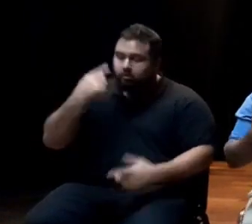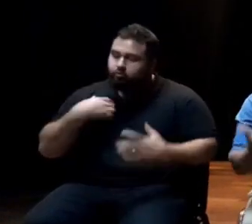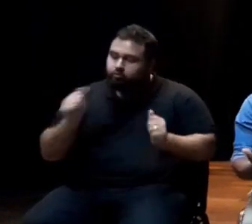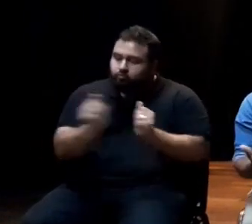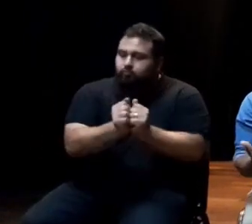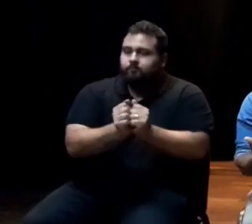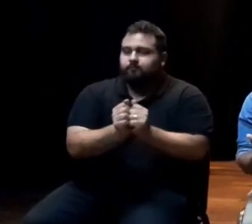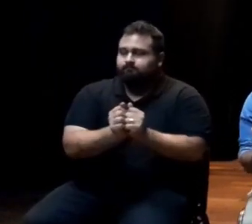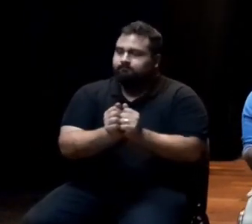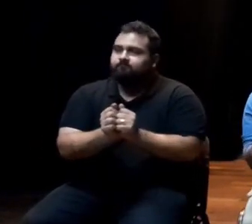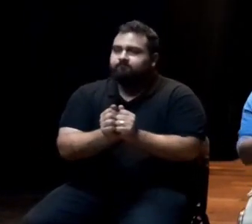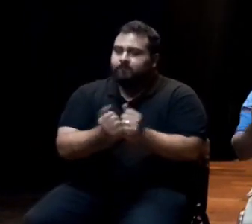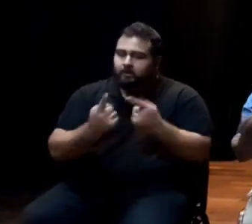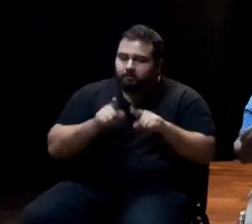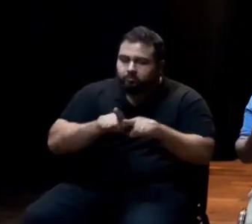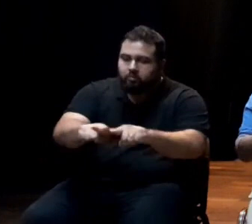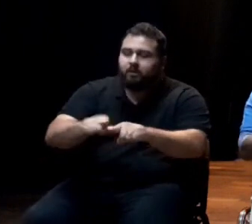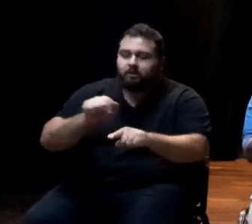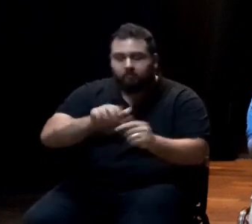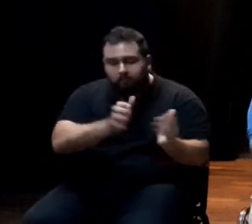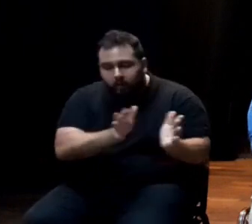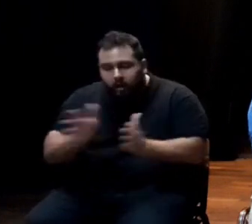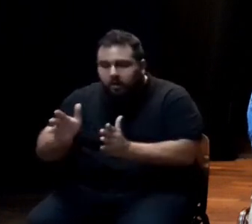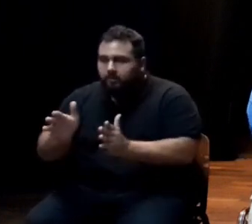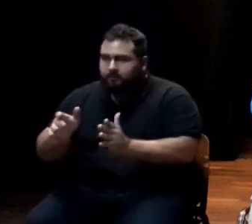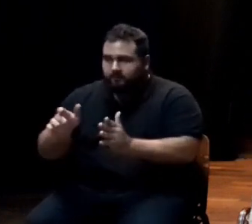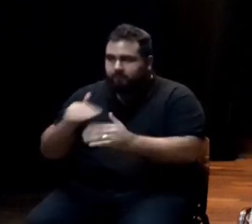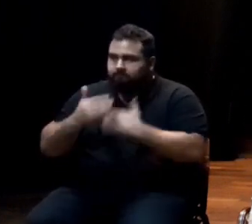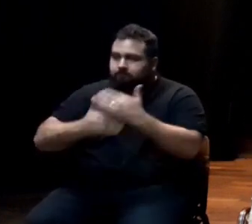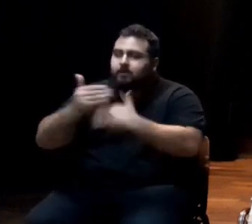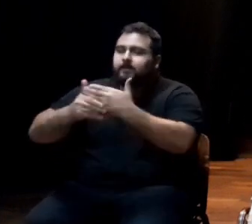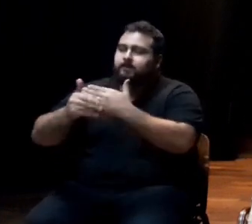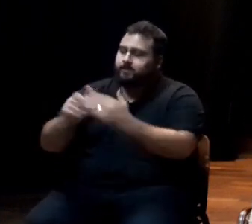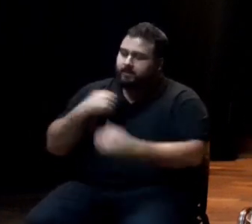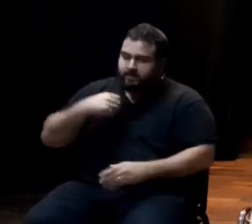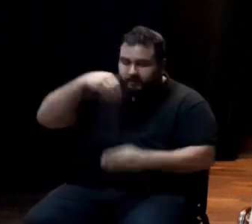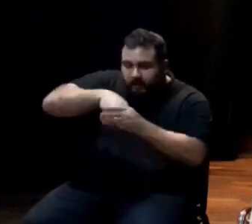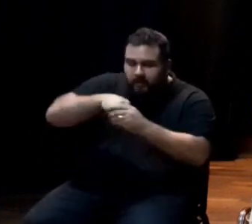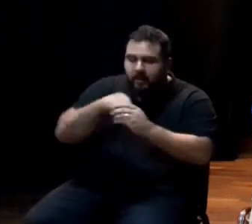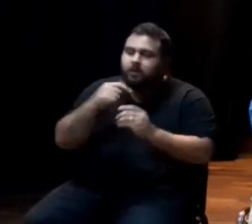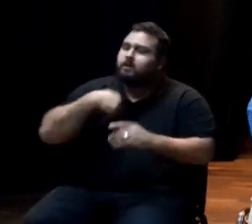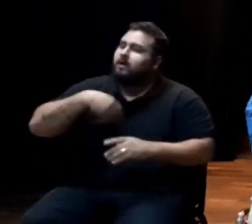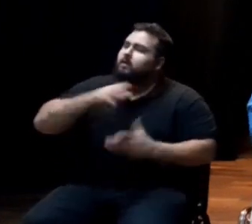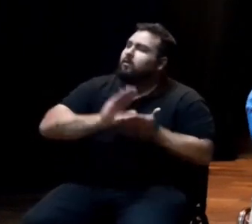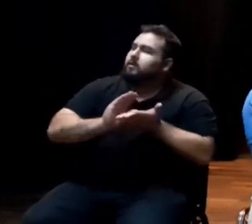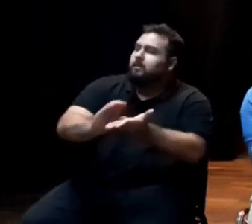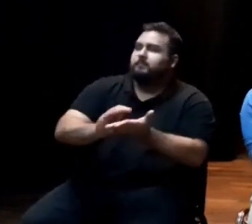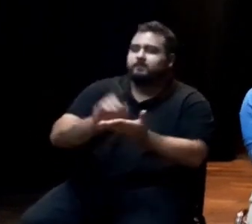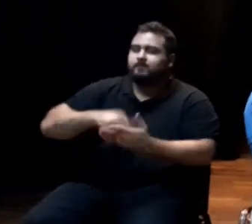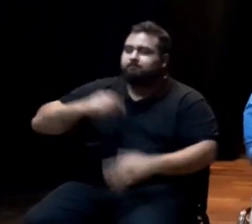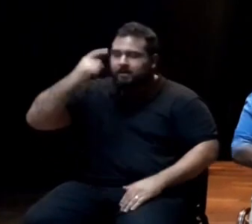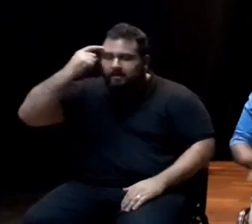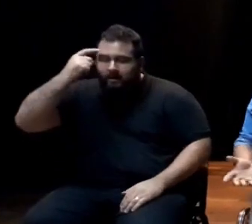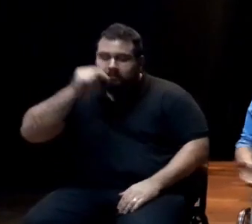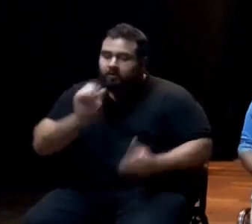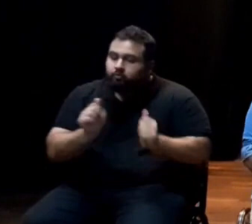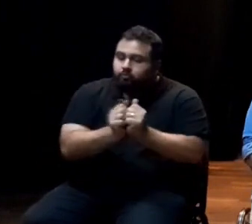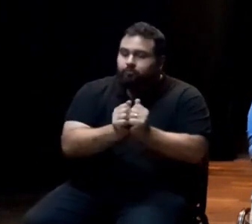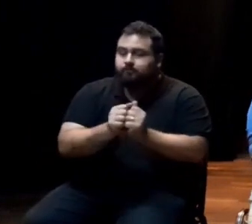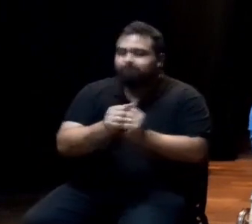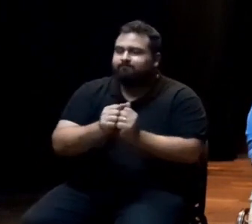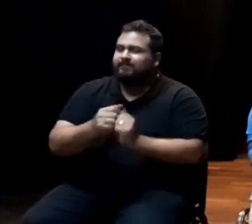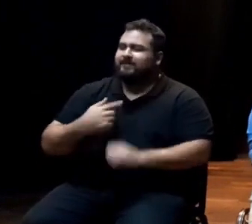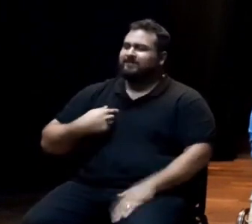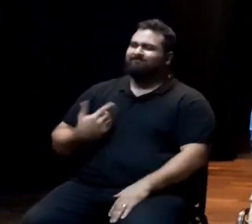construída juntos, né, dentro do processo. Então, isso já tem acontecido dentro do orçamento, que é o mais importante. Porque se não tem orçamento, a pessoa fala, não